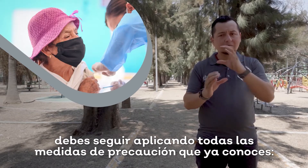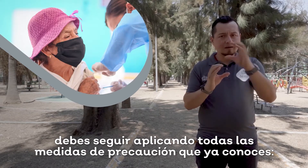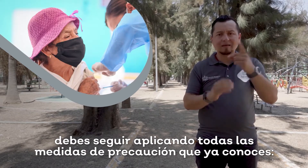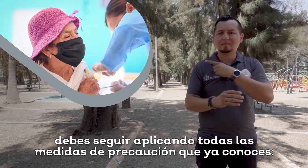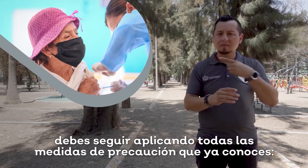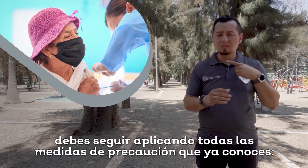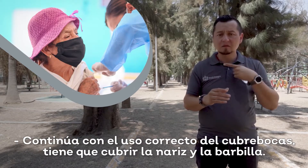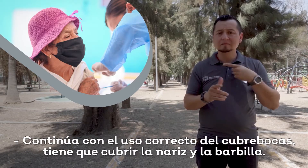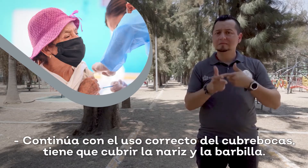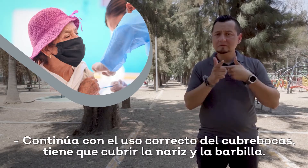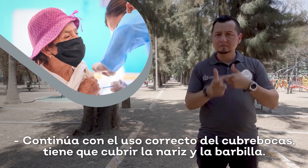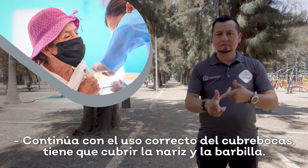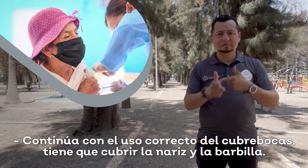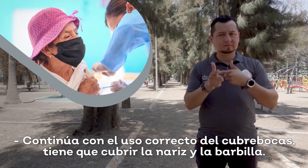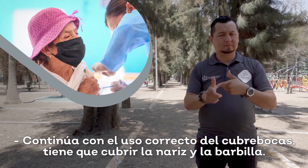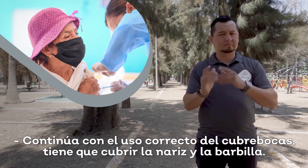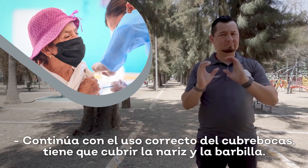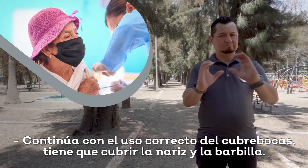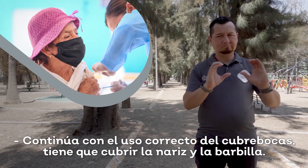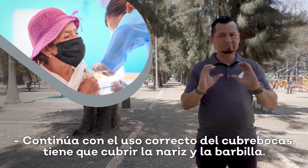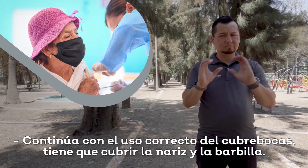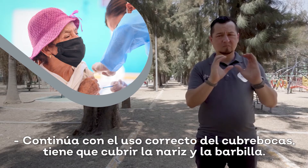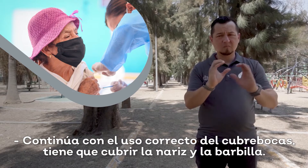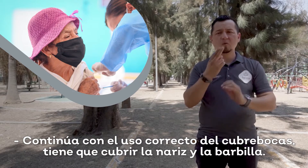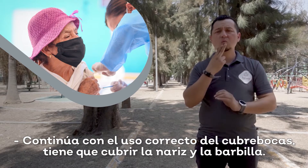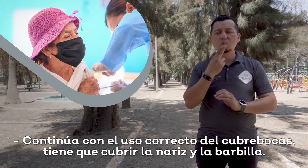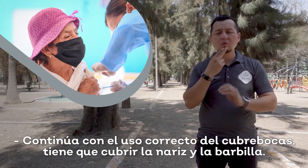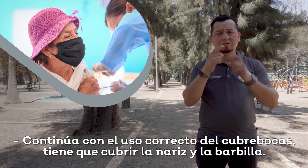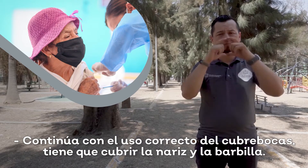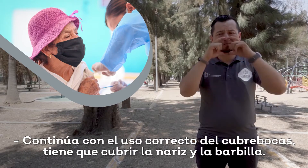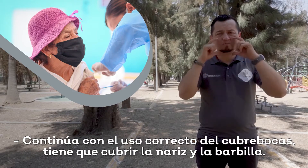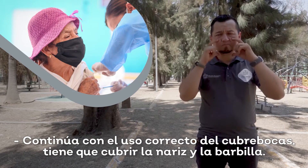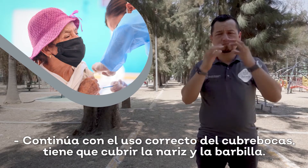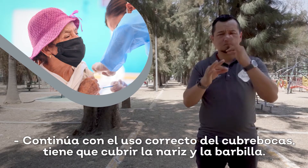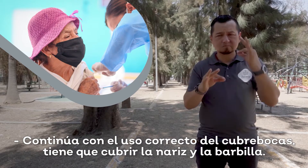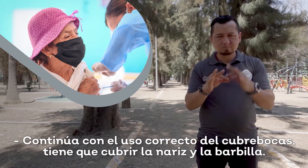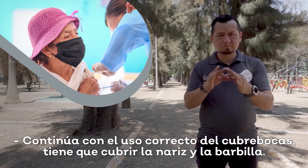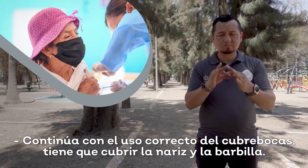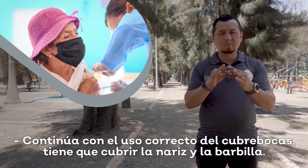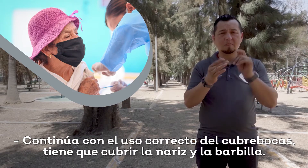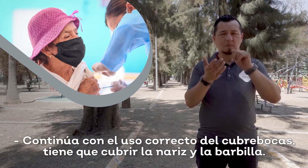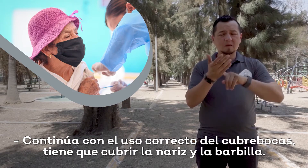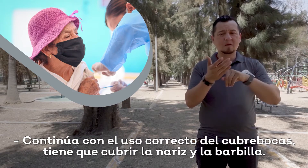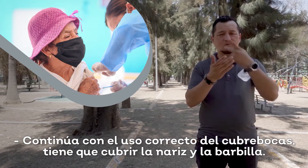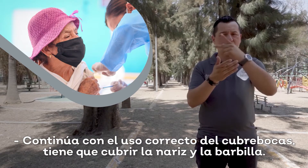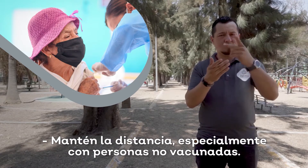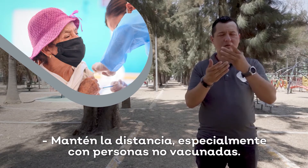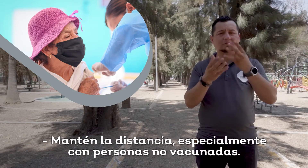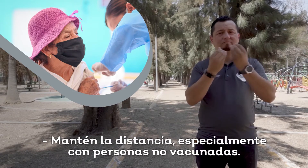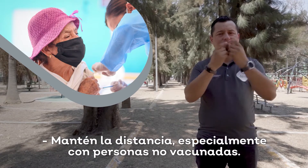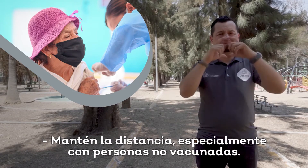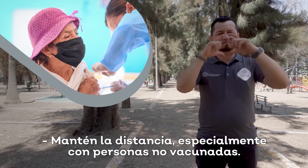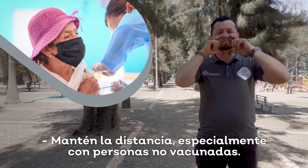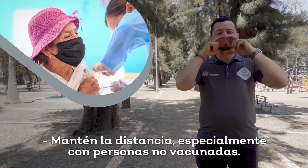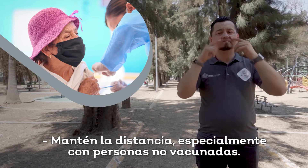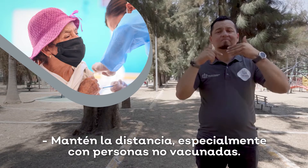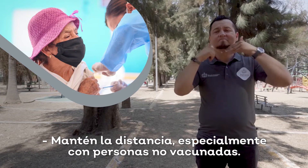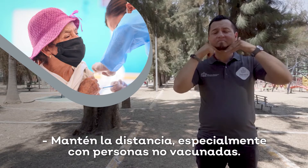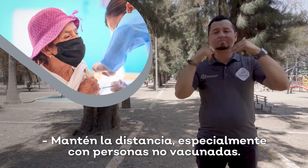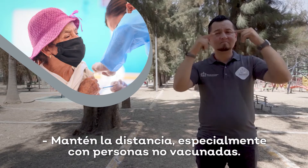conoces. Continúa con el uso correcto del cubrebocas. Tiene que cubrir la nariz y la barbilla. Mantén la distancia, especialmente